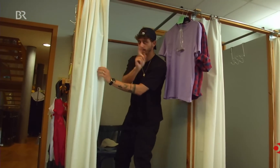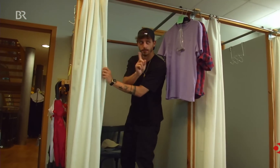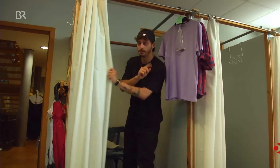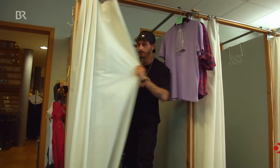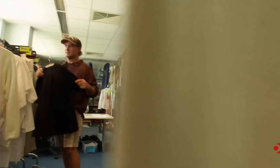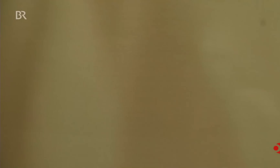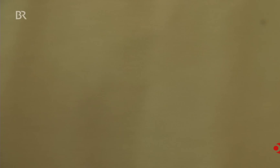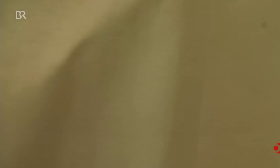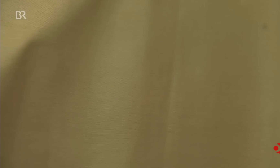Nicht schauen.